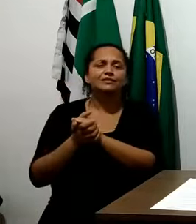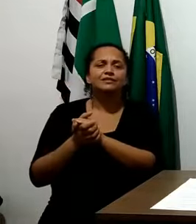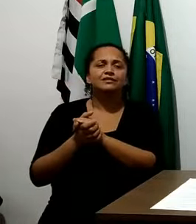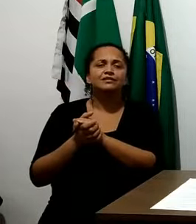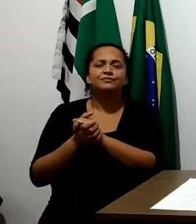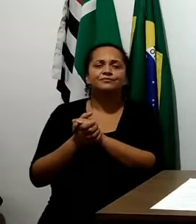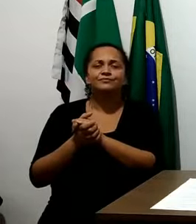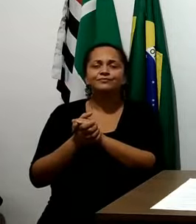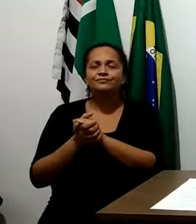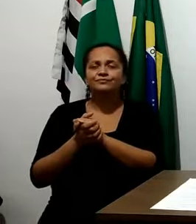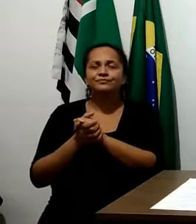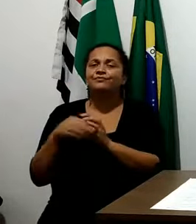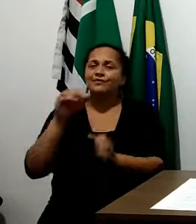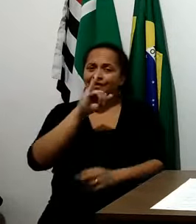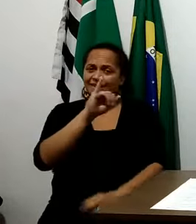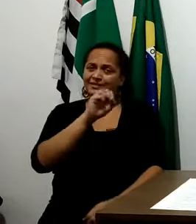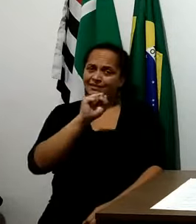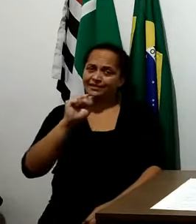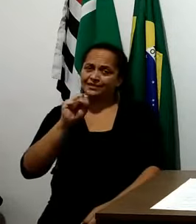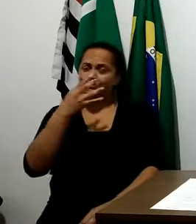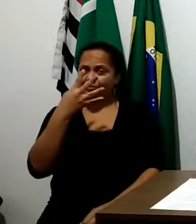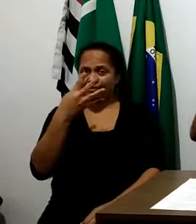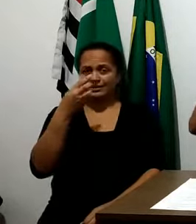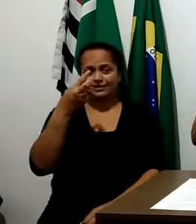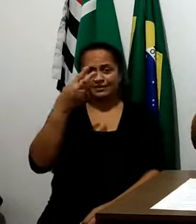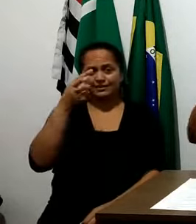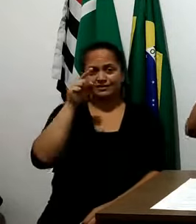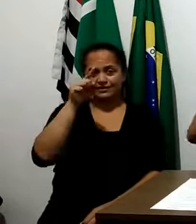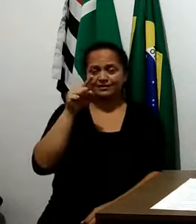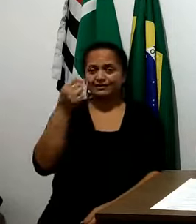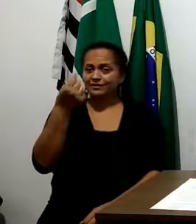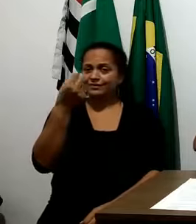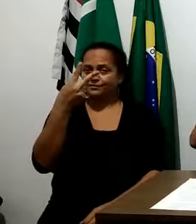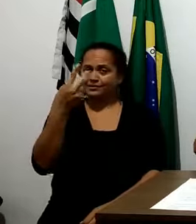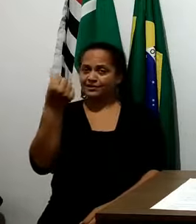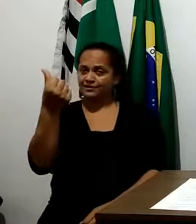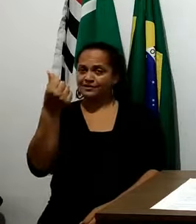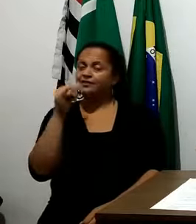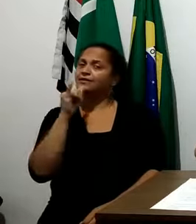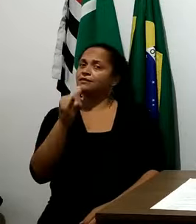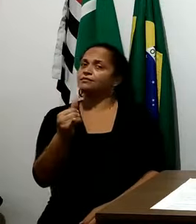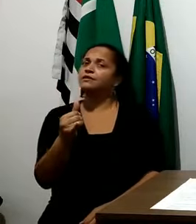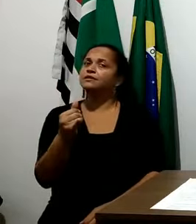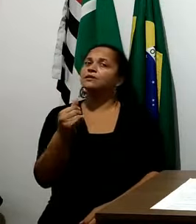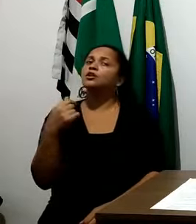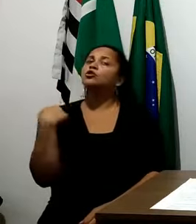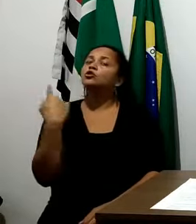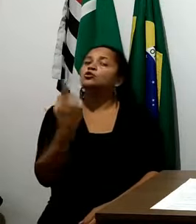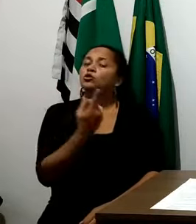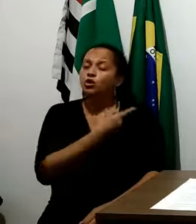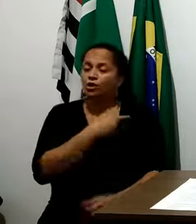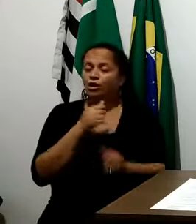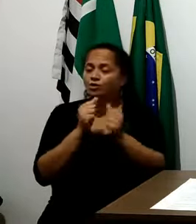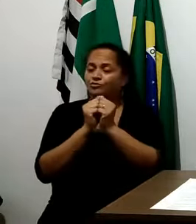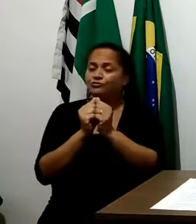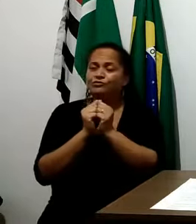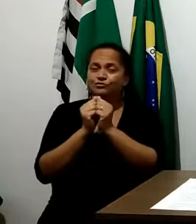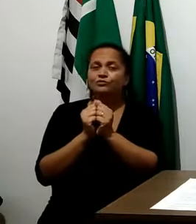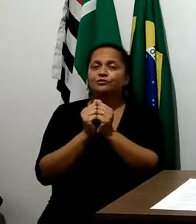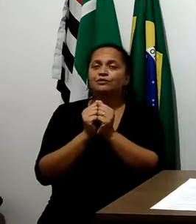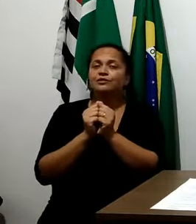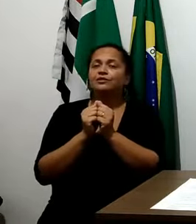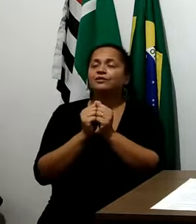razões. Isaías 43, versículo 26 diz: entremos juntos em juízo. Apresenta as tuas